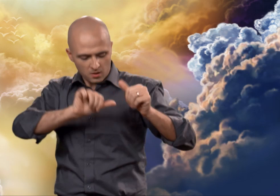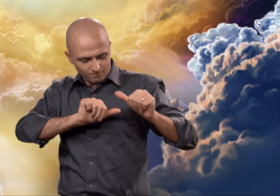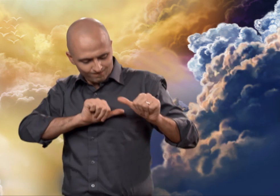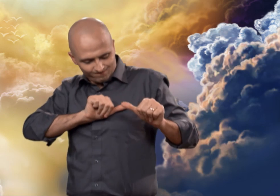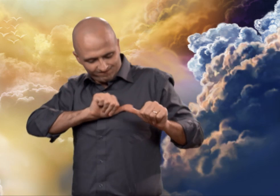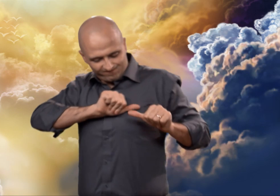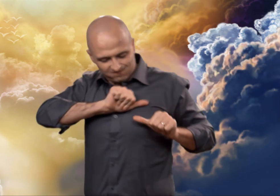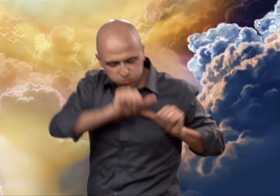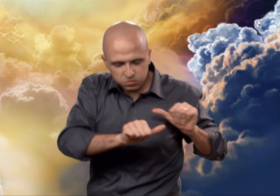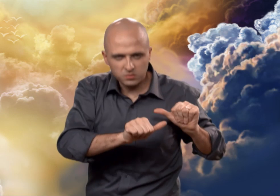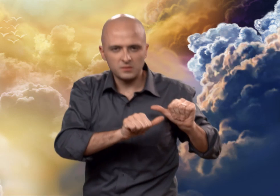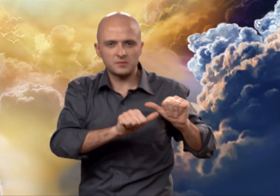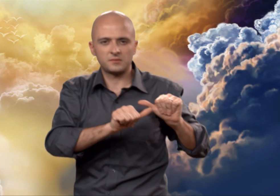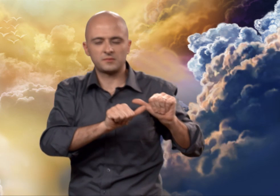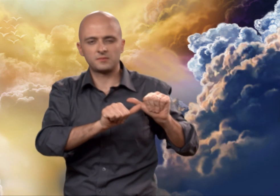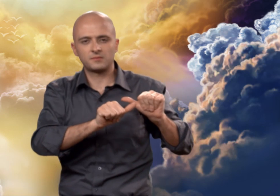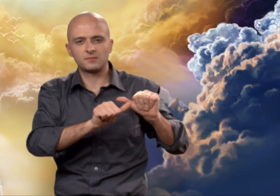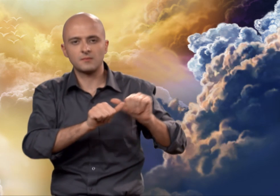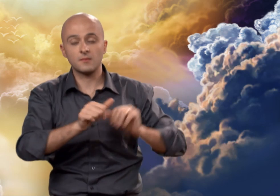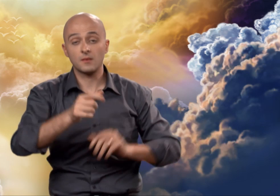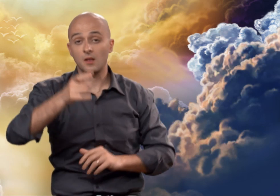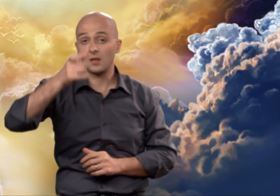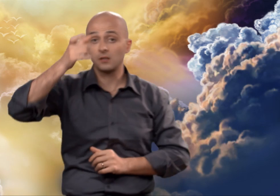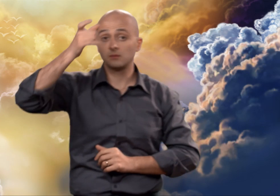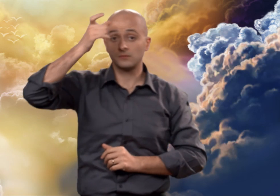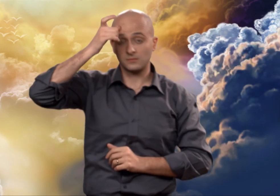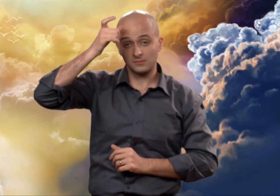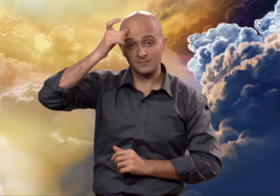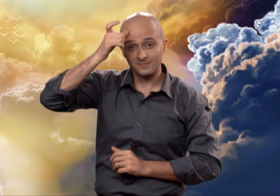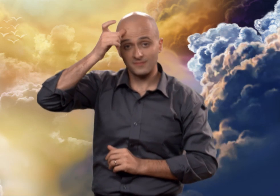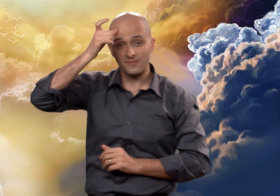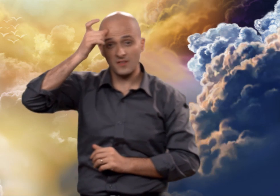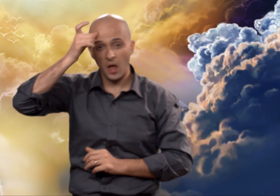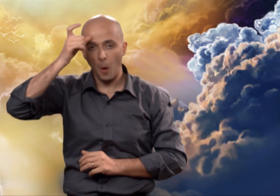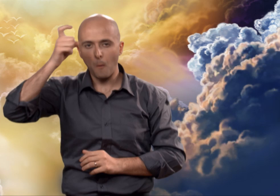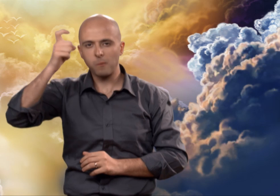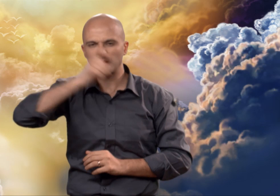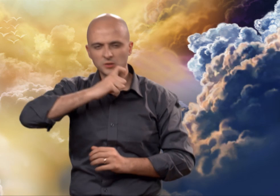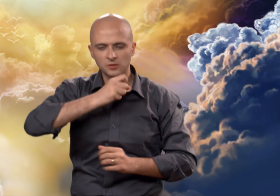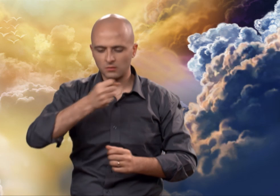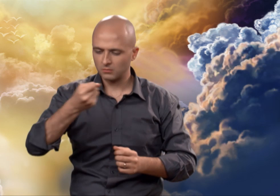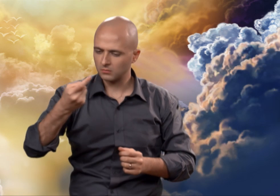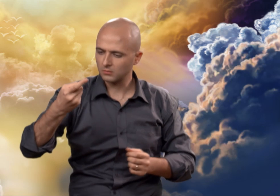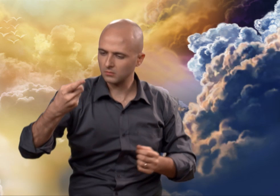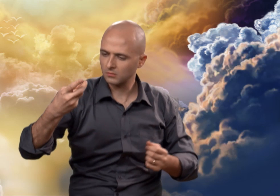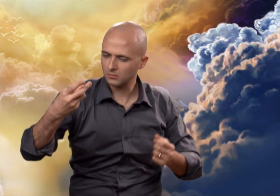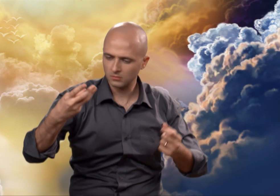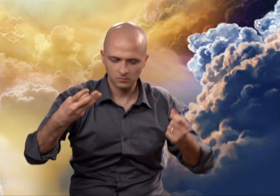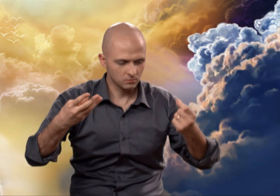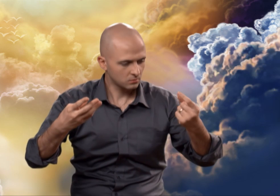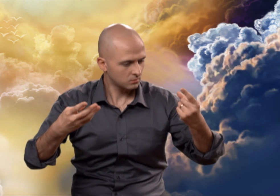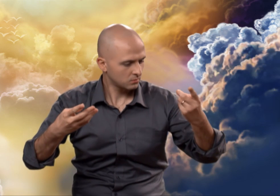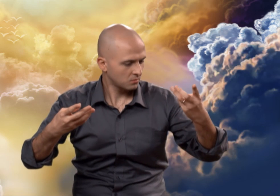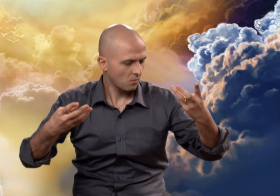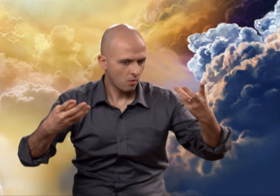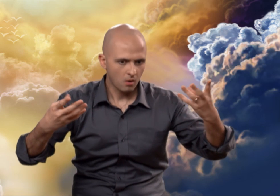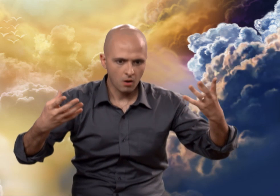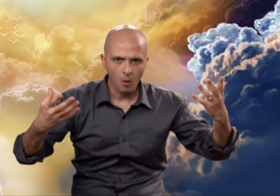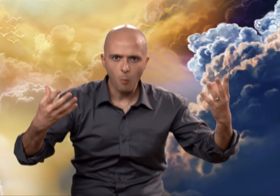e especulativas sobre a Bíblia e as teorias conflitantes do mundo cristão são a obra do inimigo para confundir a mente